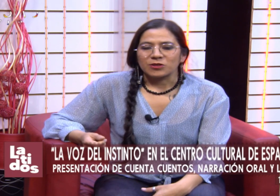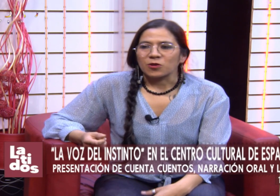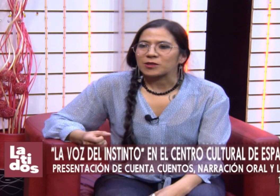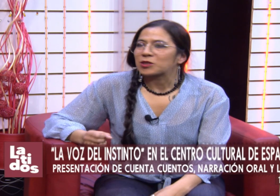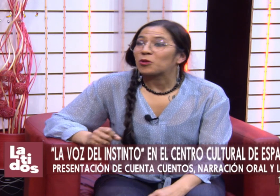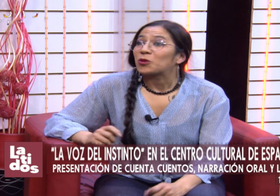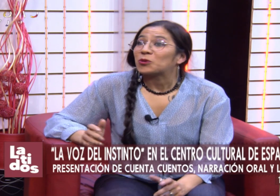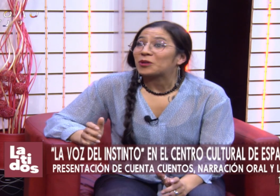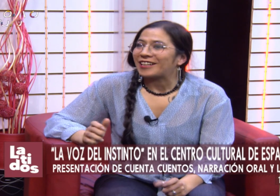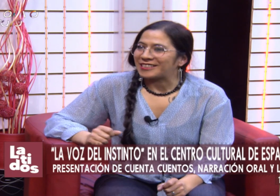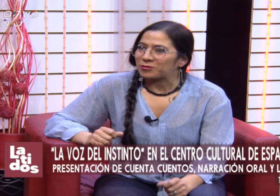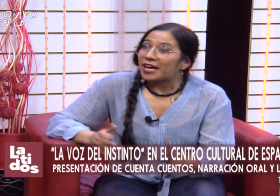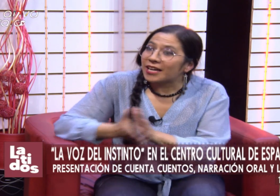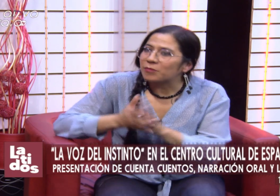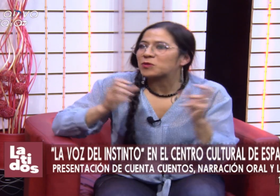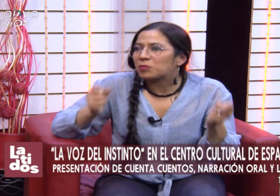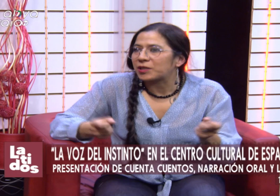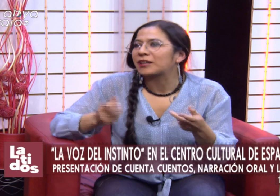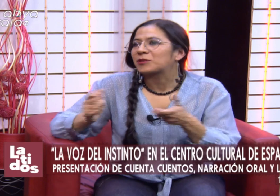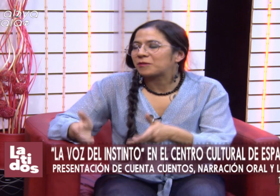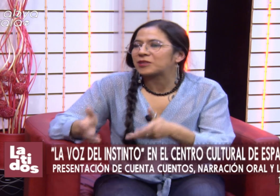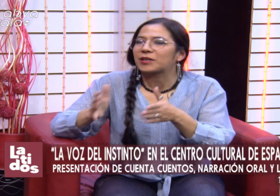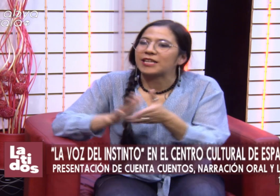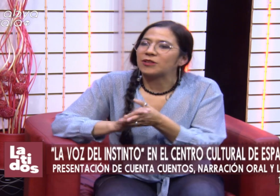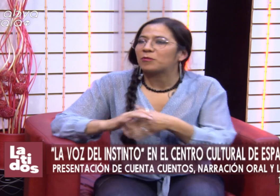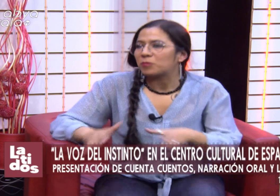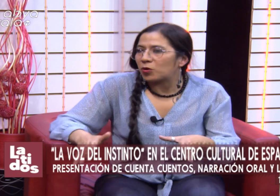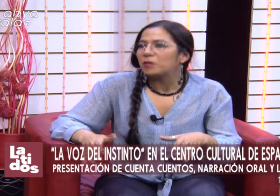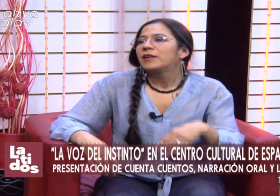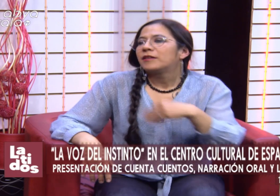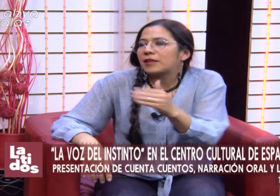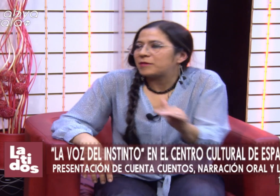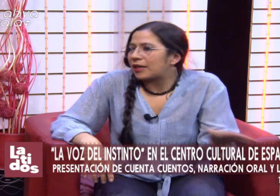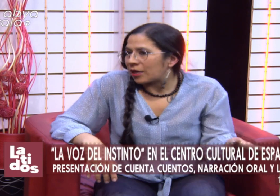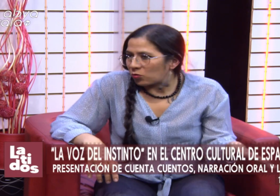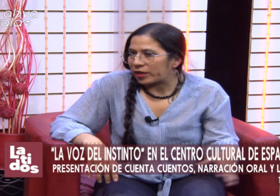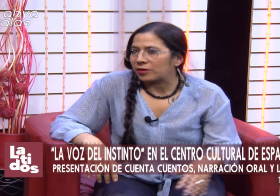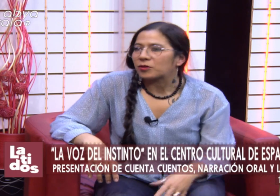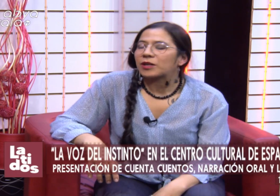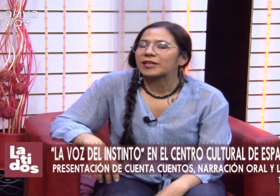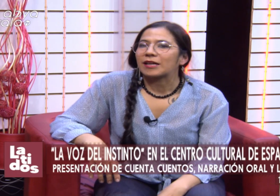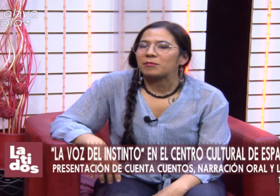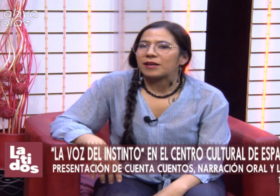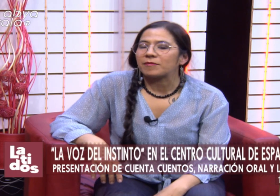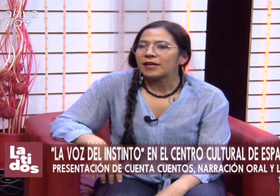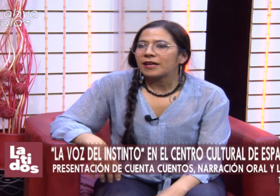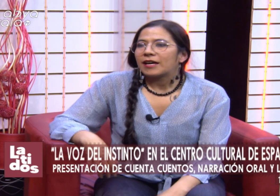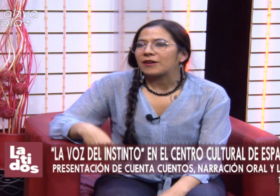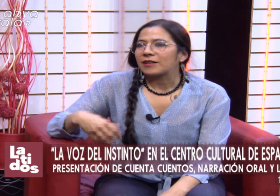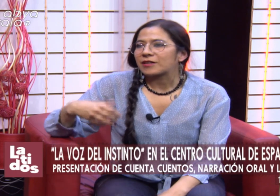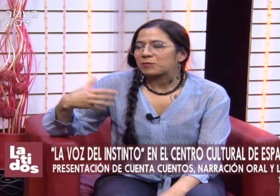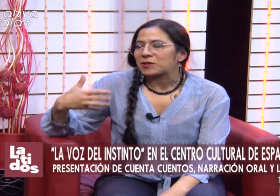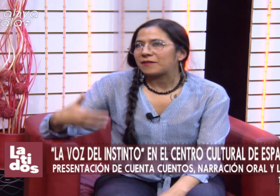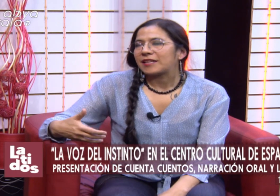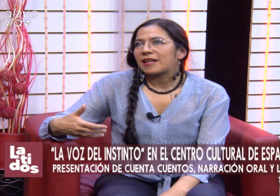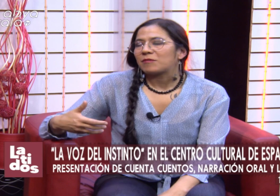como coyunturales, digamos, haremos un proyecto sobre esto, qué lindo, boom, termina y ahí muere, ¿no? Creo que también hay una responsabilidad en poder